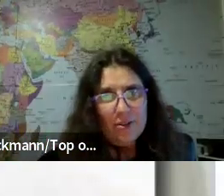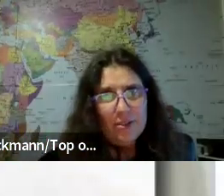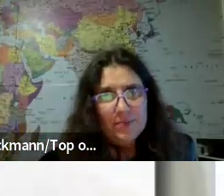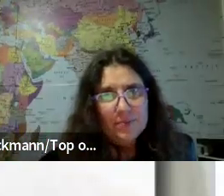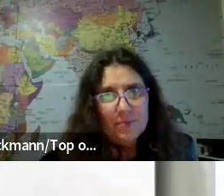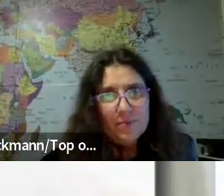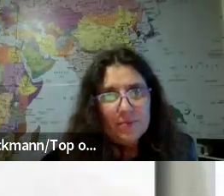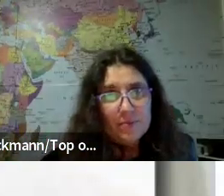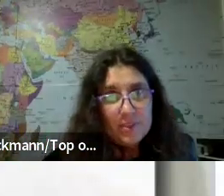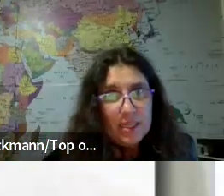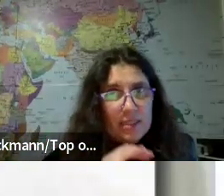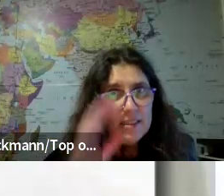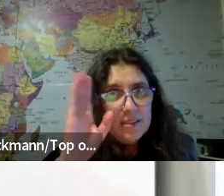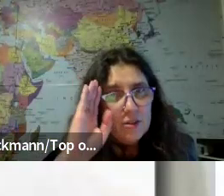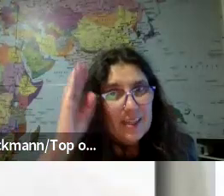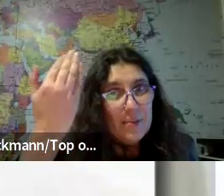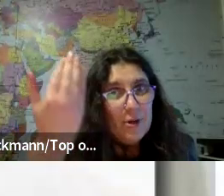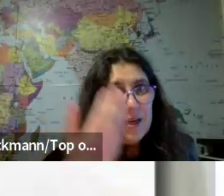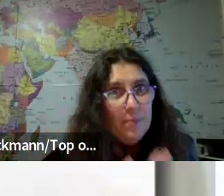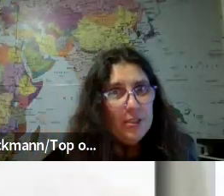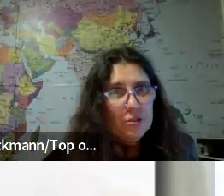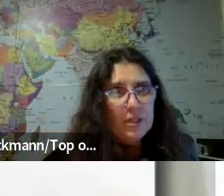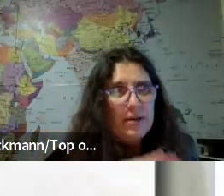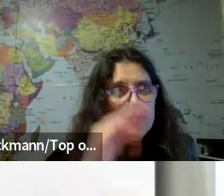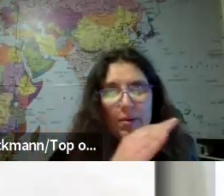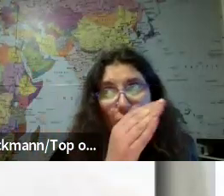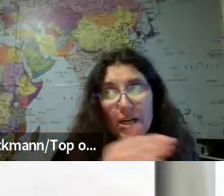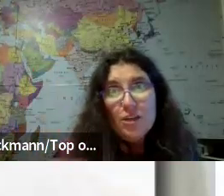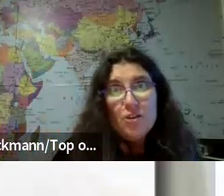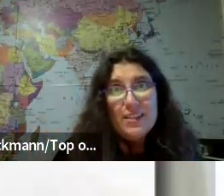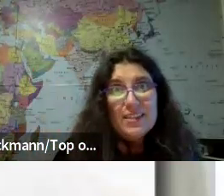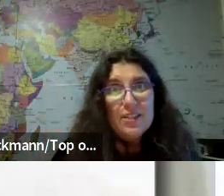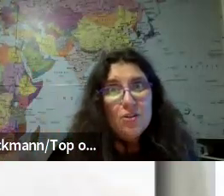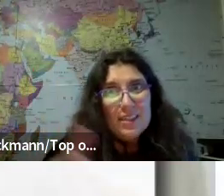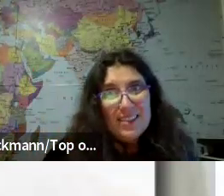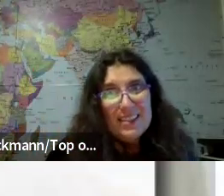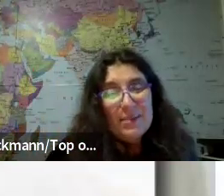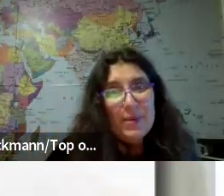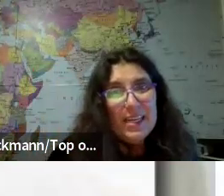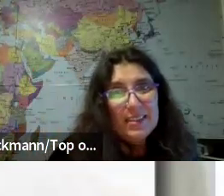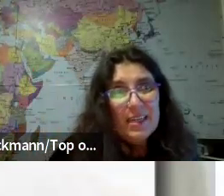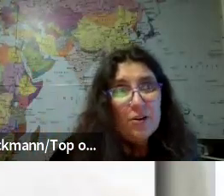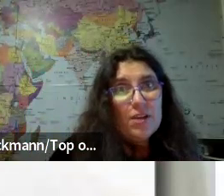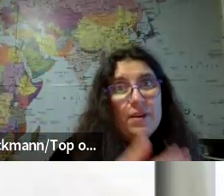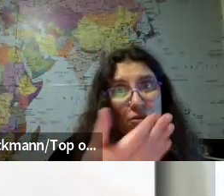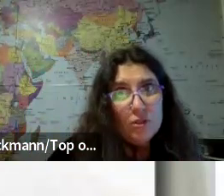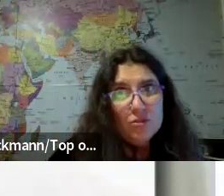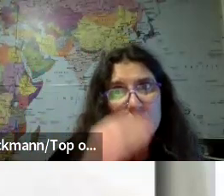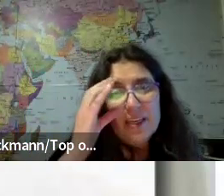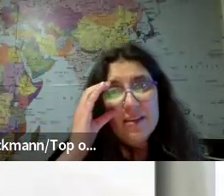trabajo. ¿Sí? Nos sacamos a las personas, vemos qué es lo que yo necesito que se desempeñe en ese cargo, qué factores son los